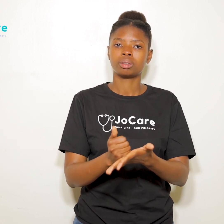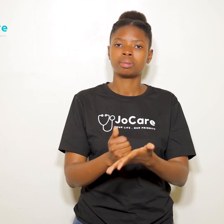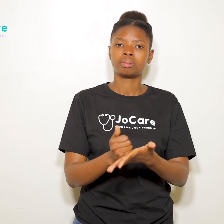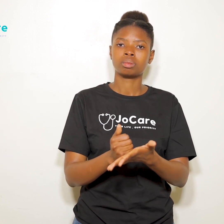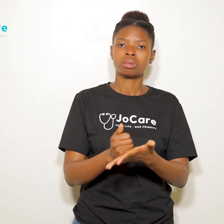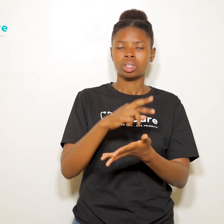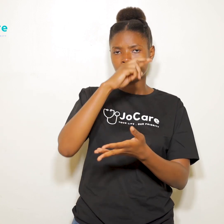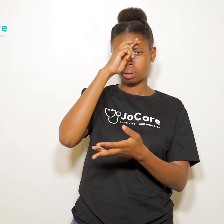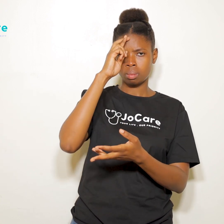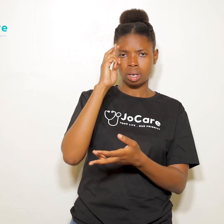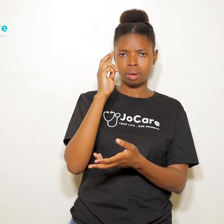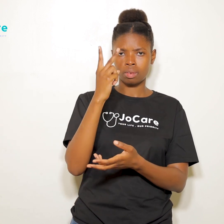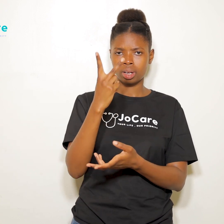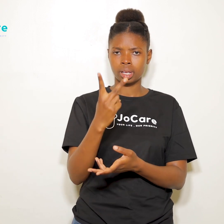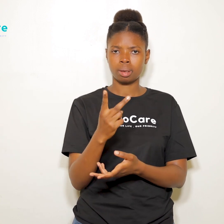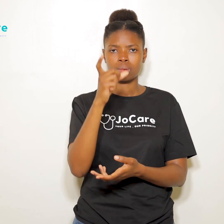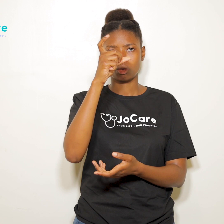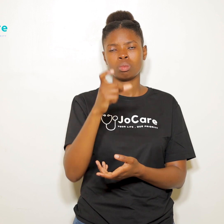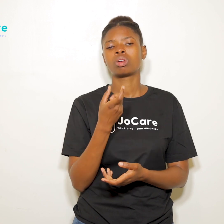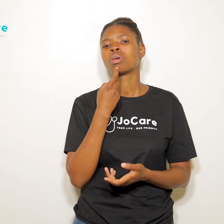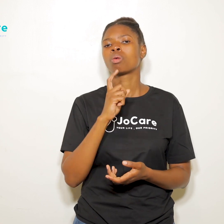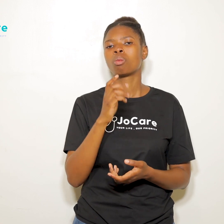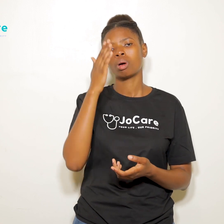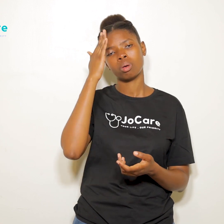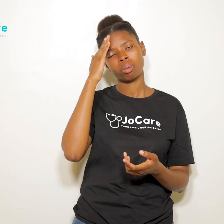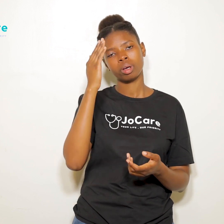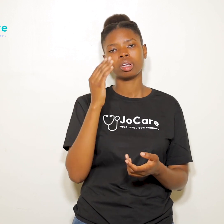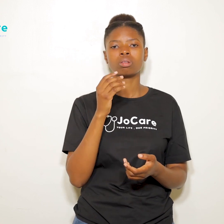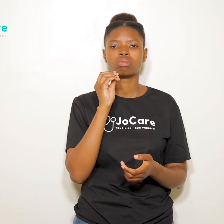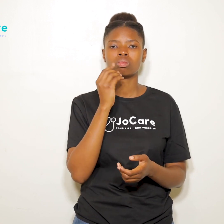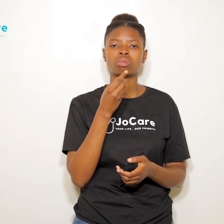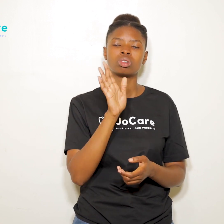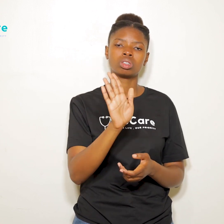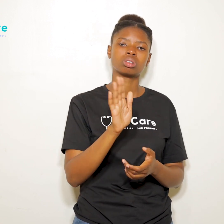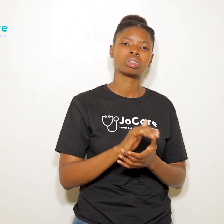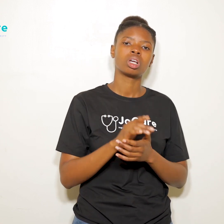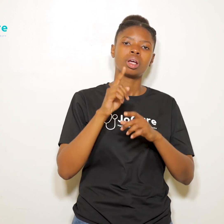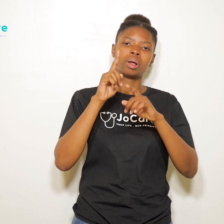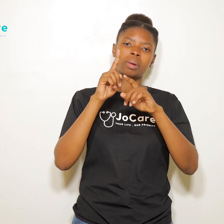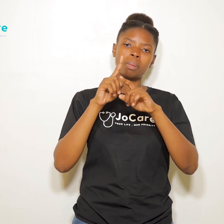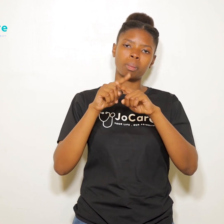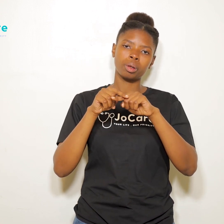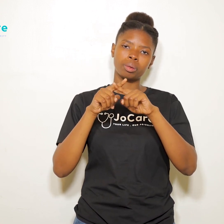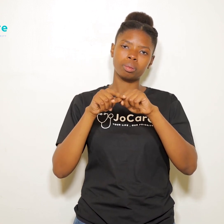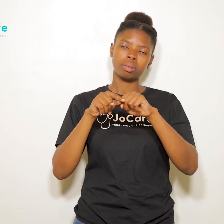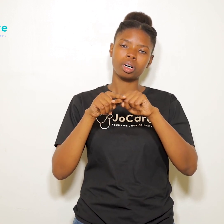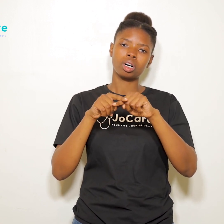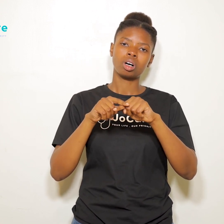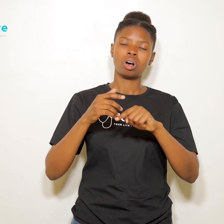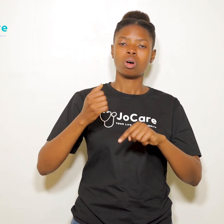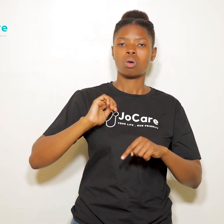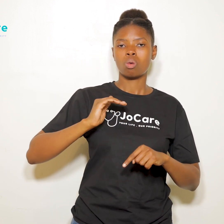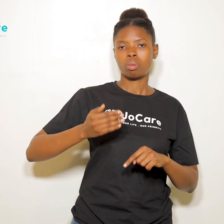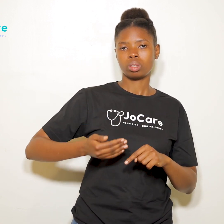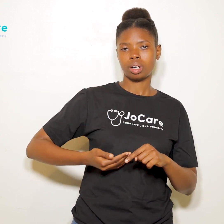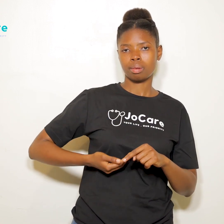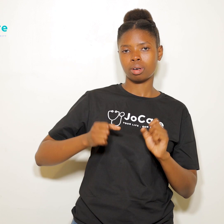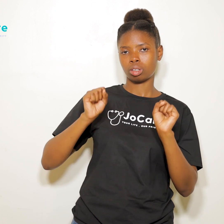Indi mpamvu ya kabiri umuntu yakwiye kumenya ukwezi kwiwe ni uko bituma umudamu ashobora